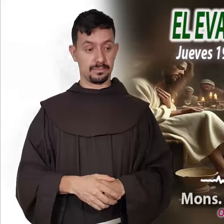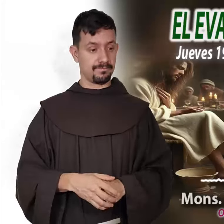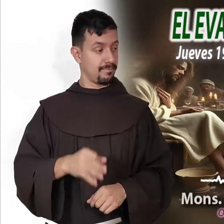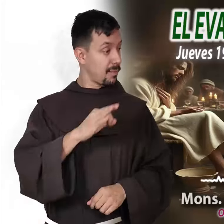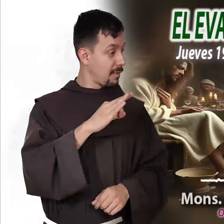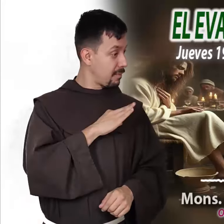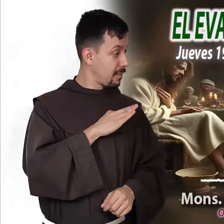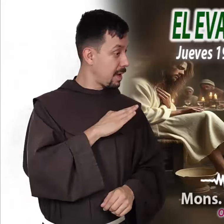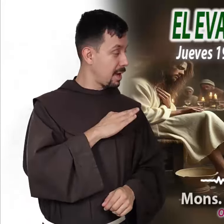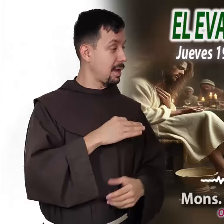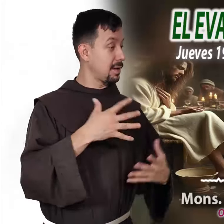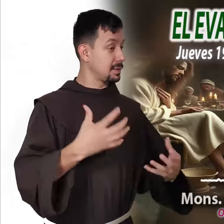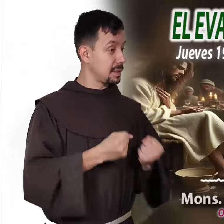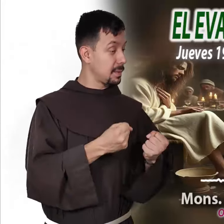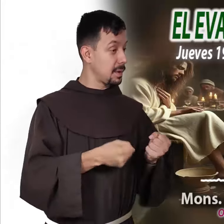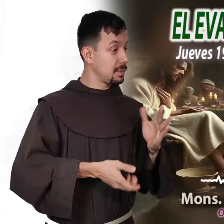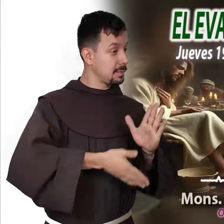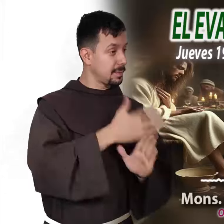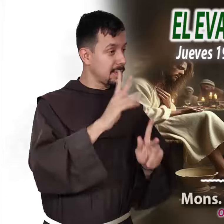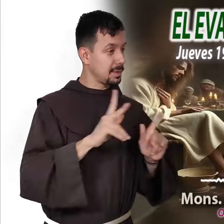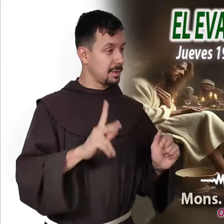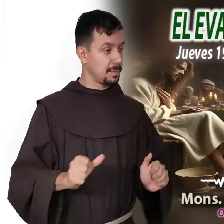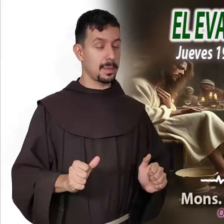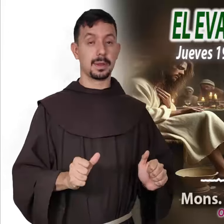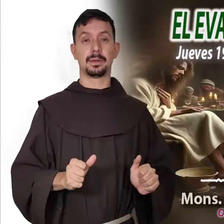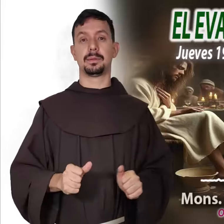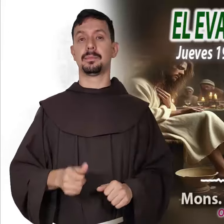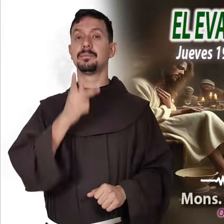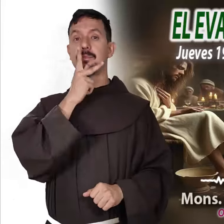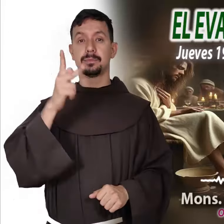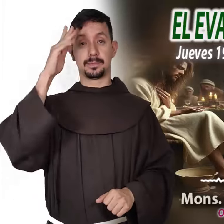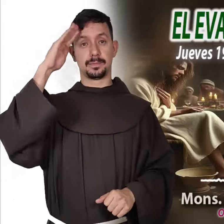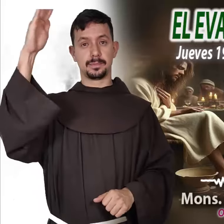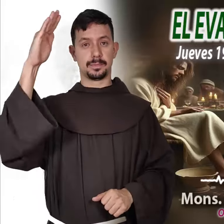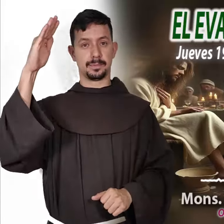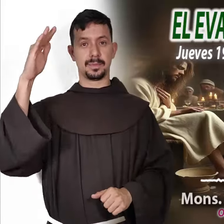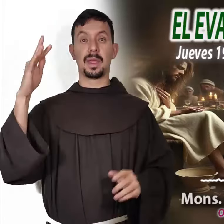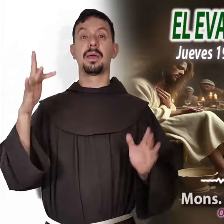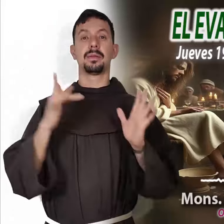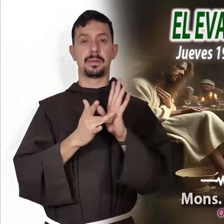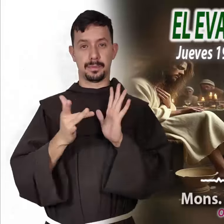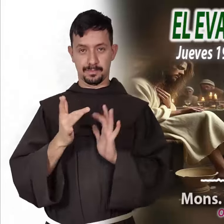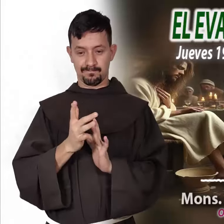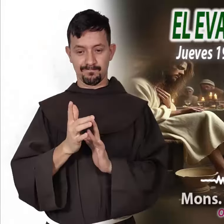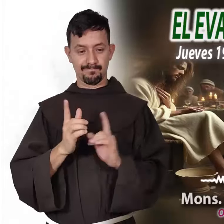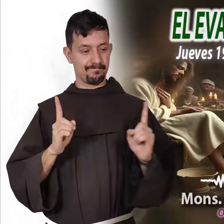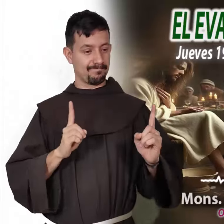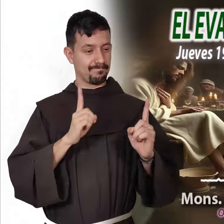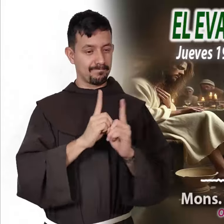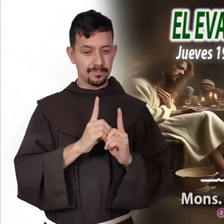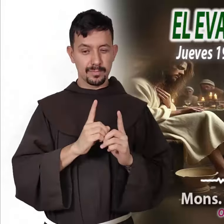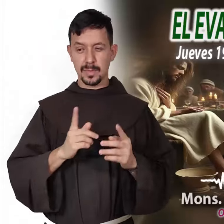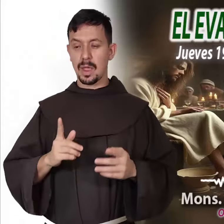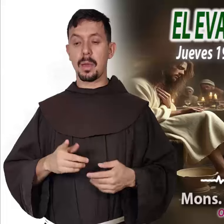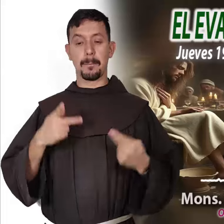mujer: tu fe te ha salvado, vete en paz. Palabra del Señor. Jesús se